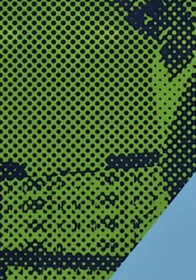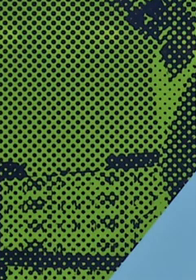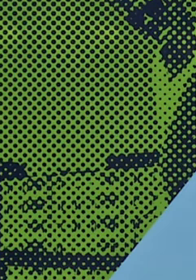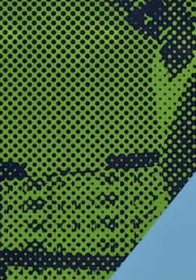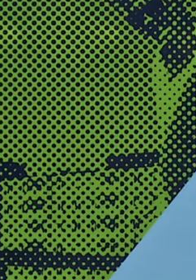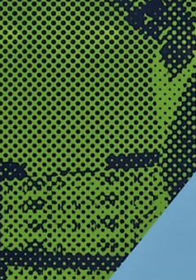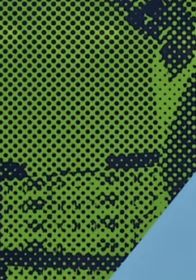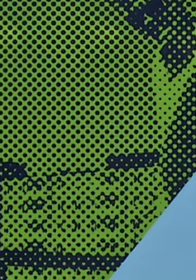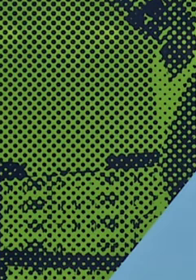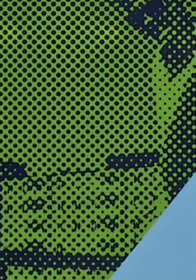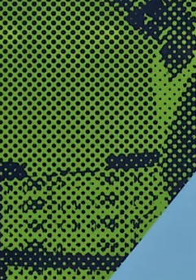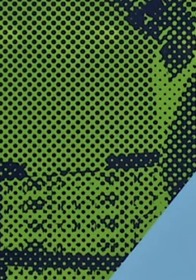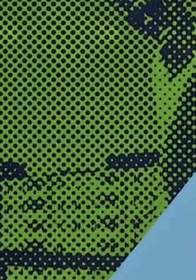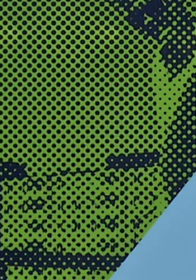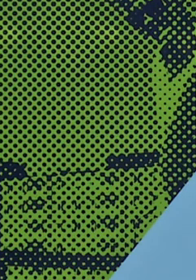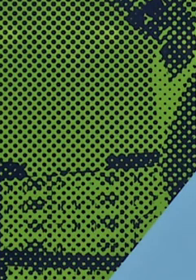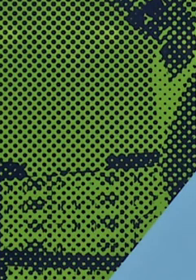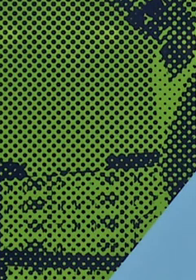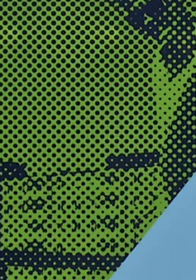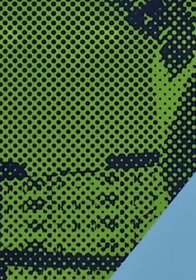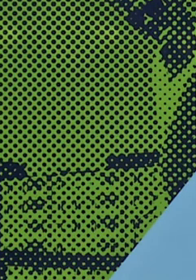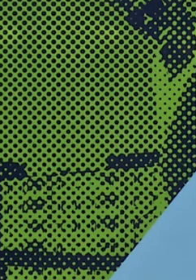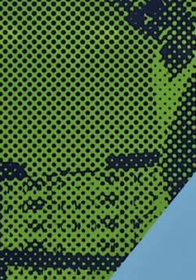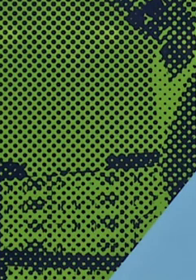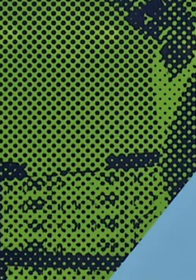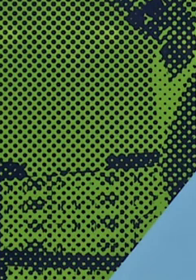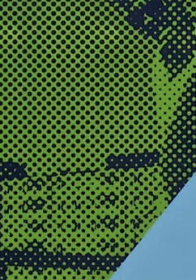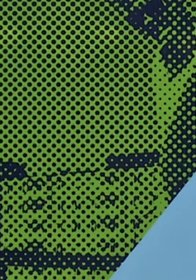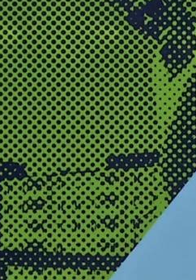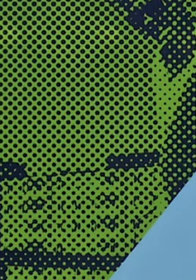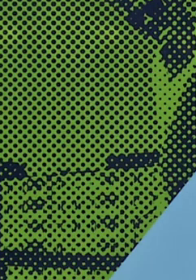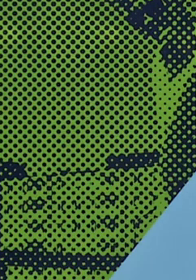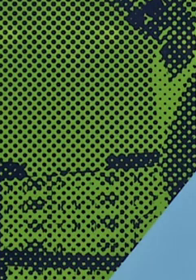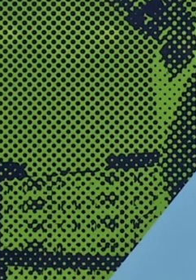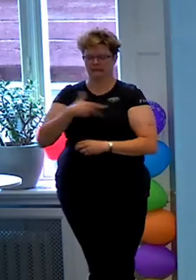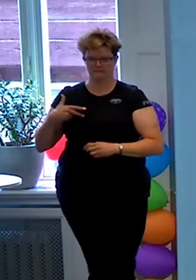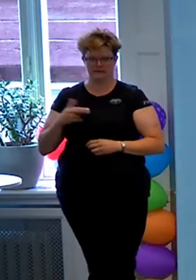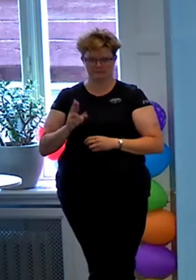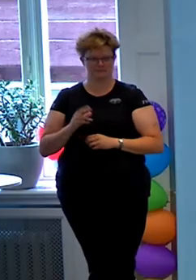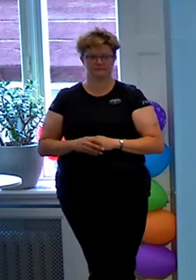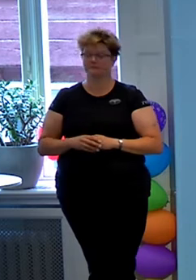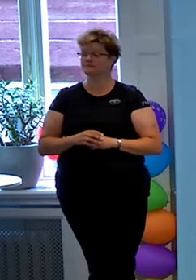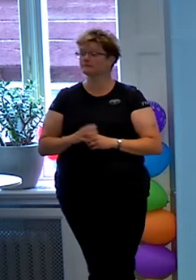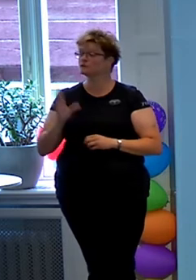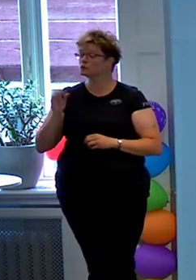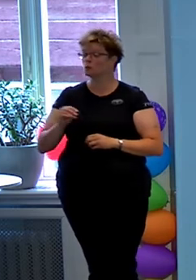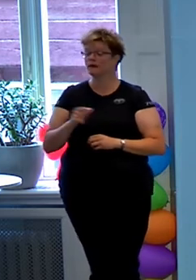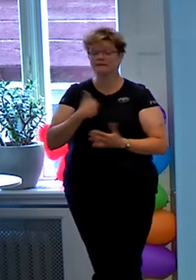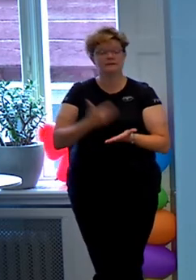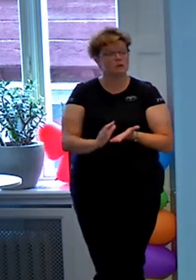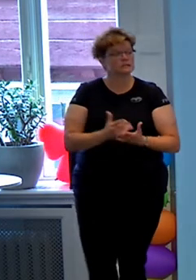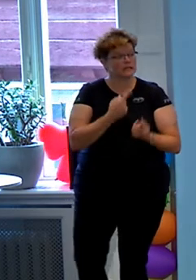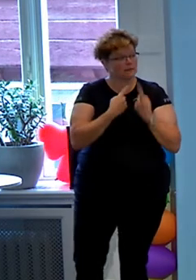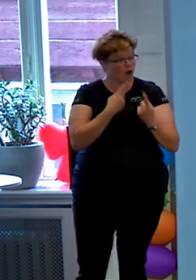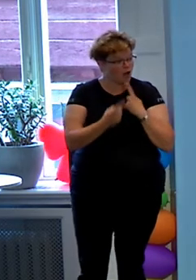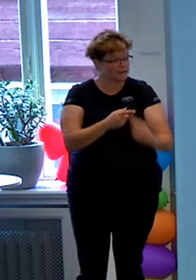Mm. Och det tror jag faktiskt är tjänsten i Danmark. Vi ska fortsätta prata